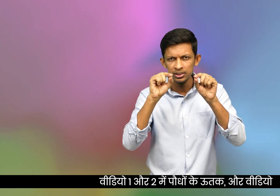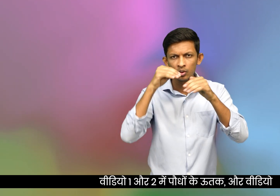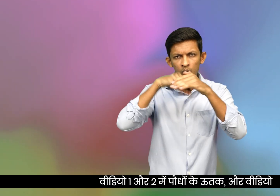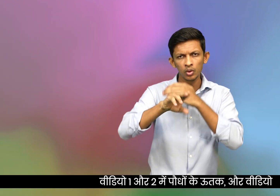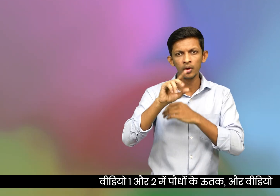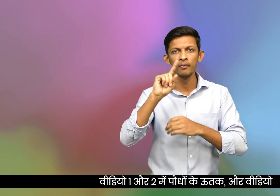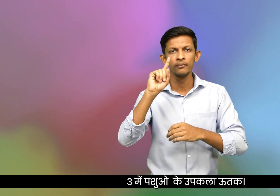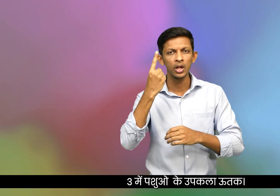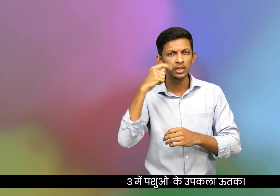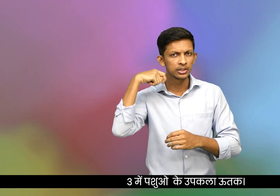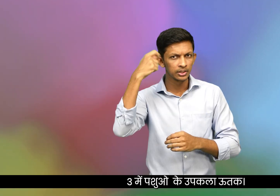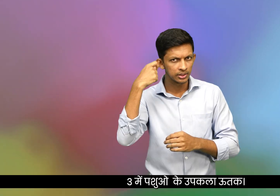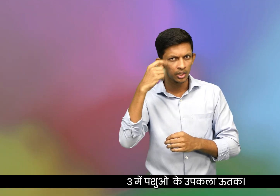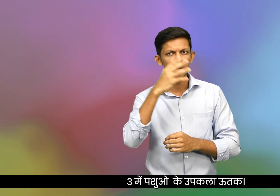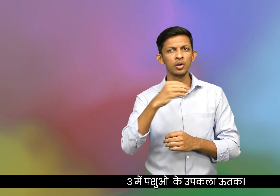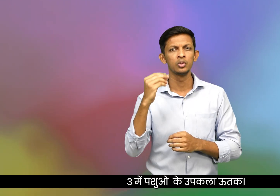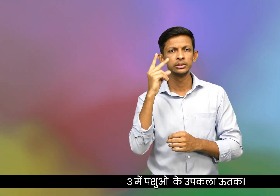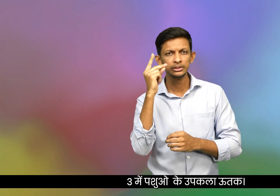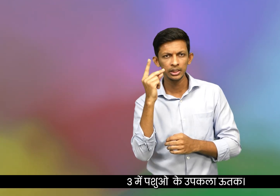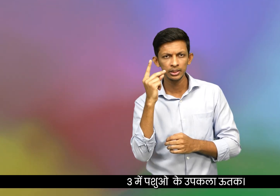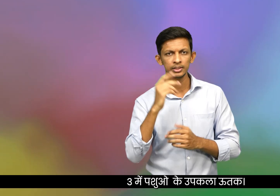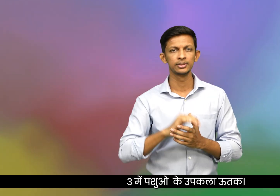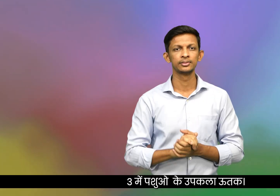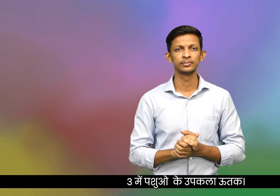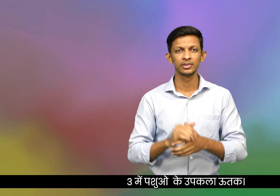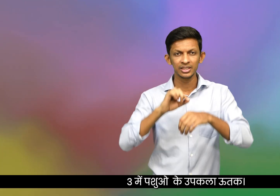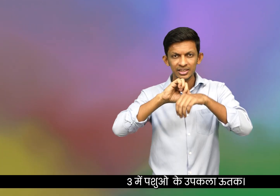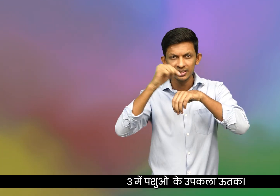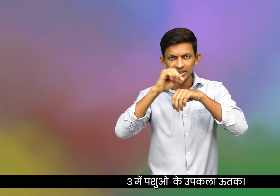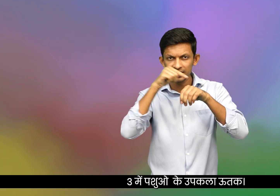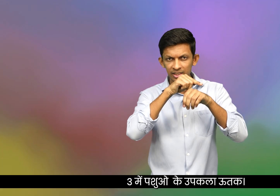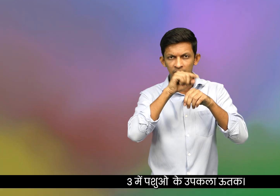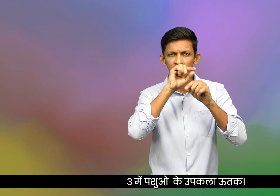के ऊतक और वीडियो 3 में पशुओं के उपकला ऊतक।